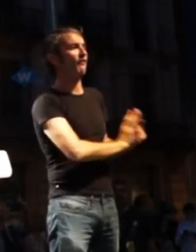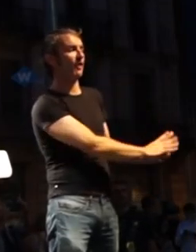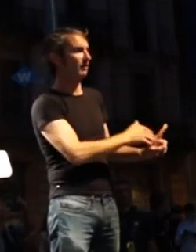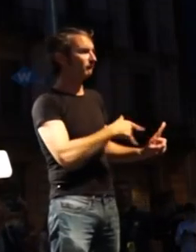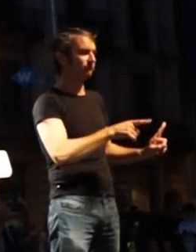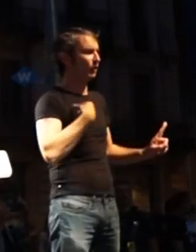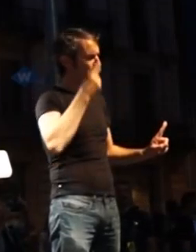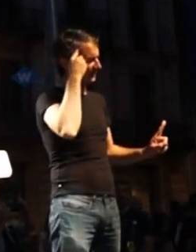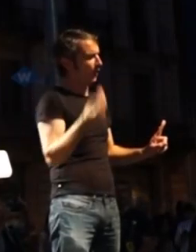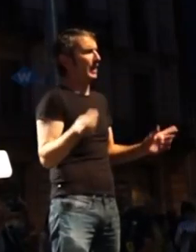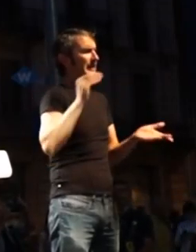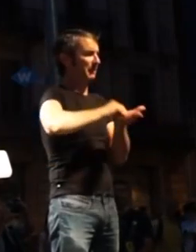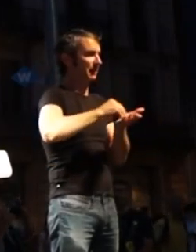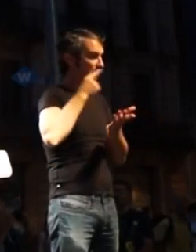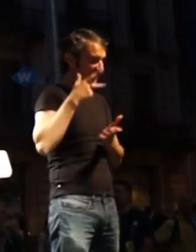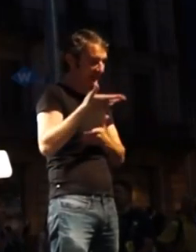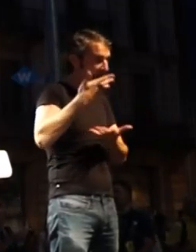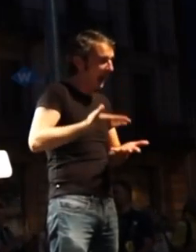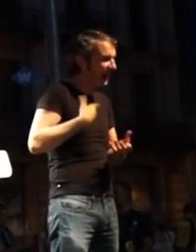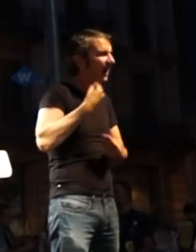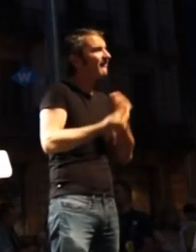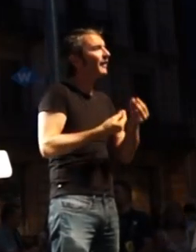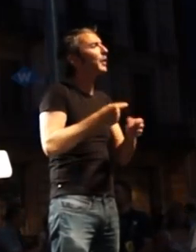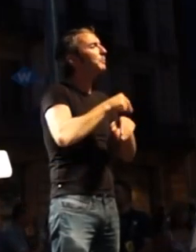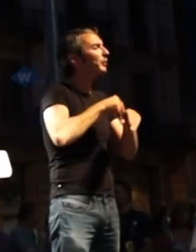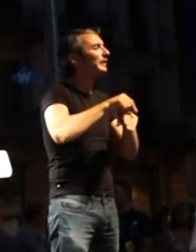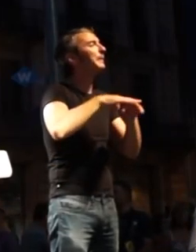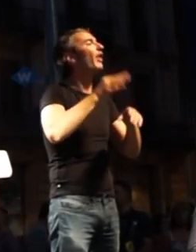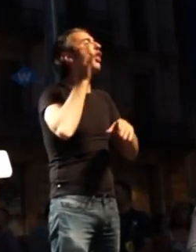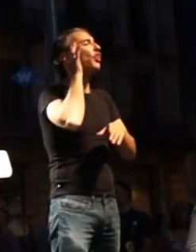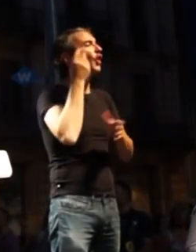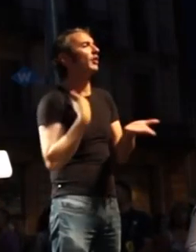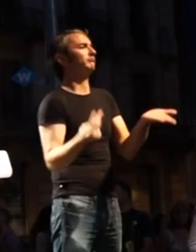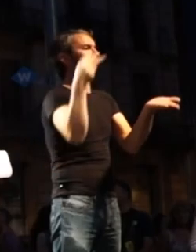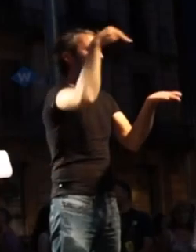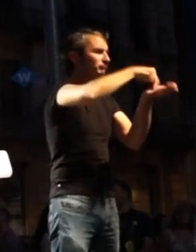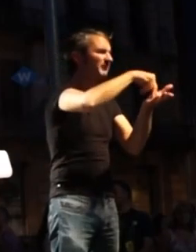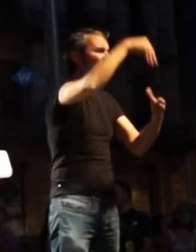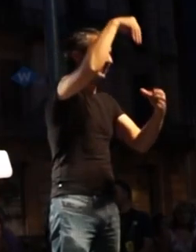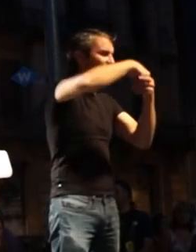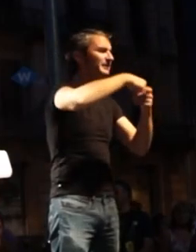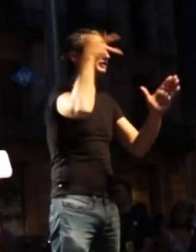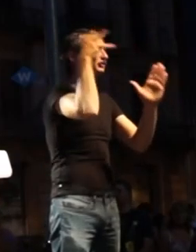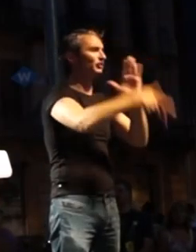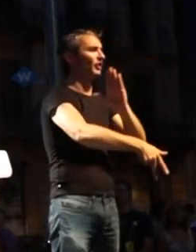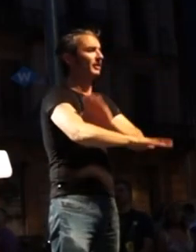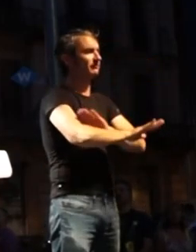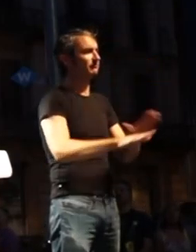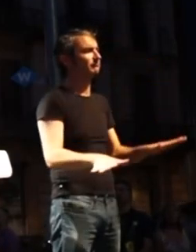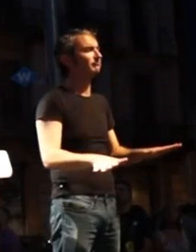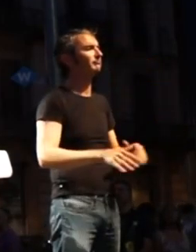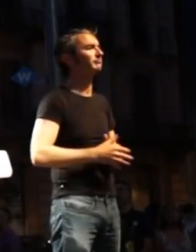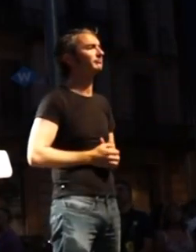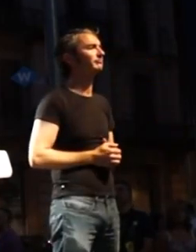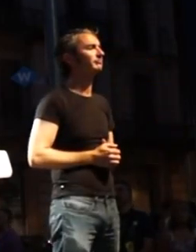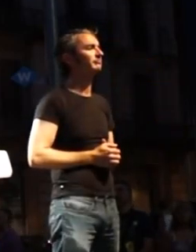això vaig pensar que el que toca ara és fer política precisament perquè les dones estiguem presents a la història.